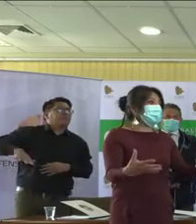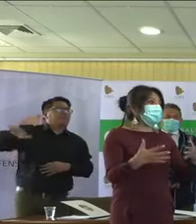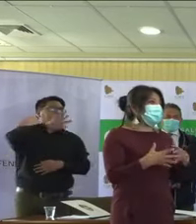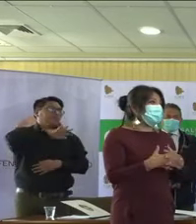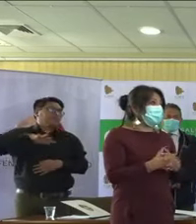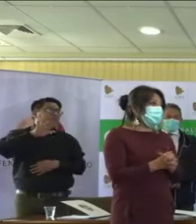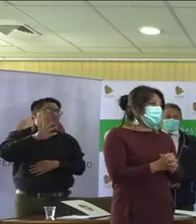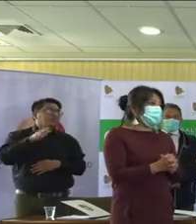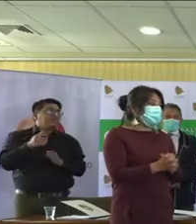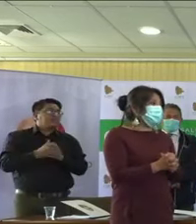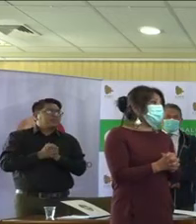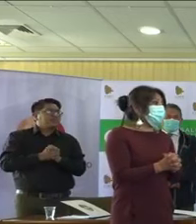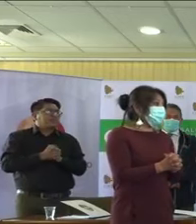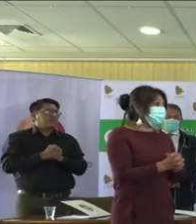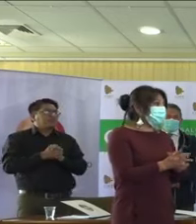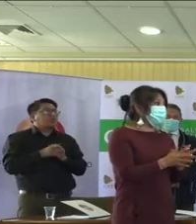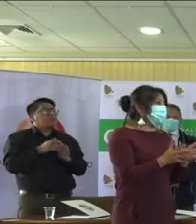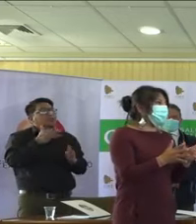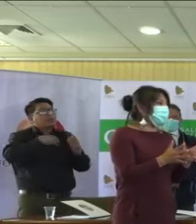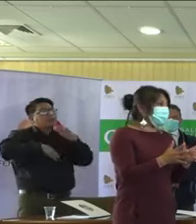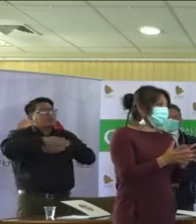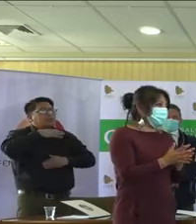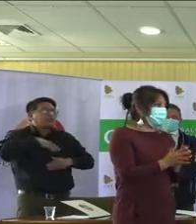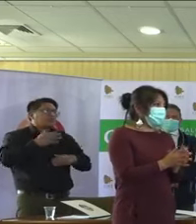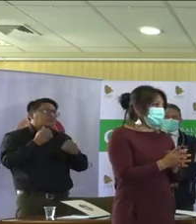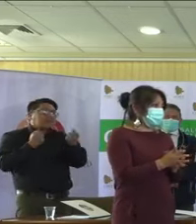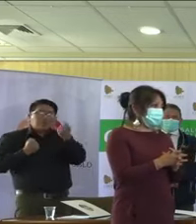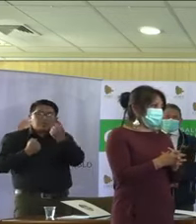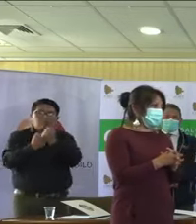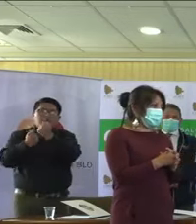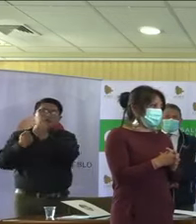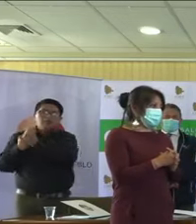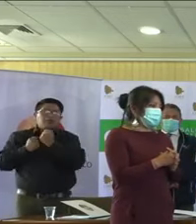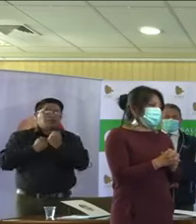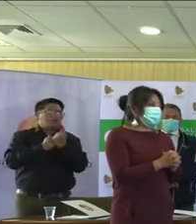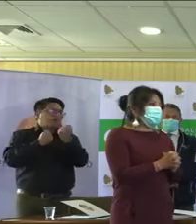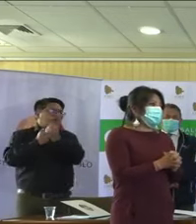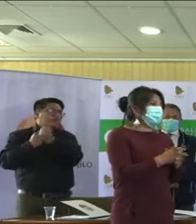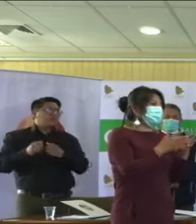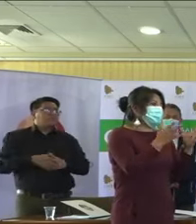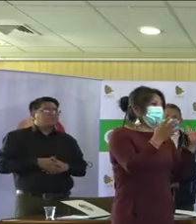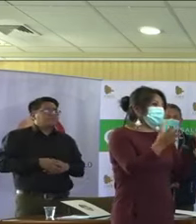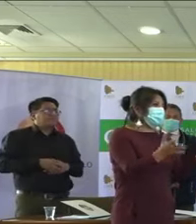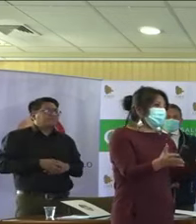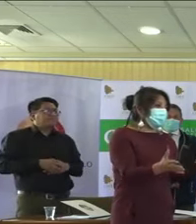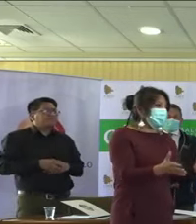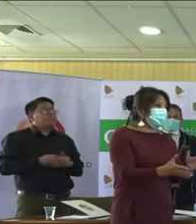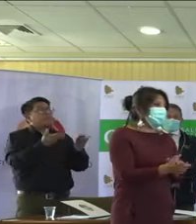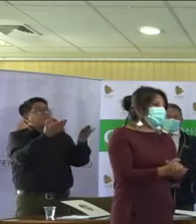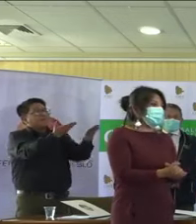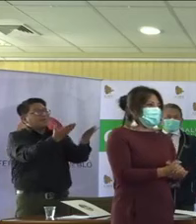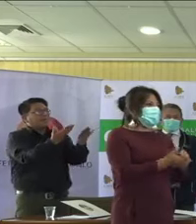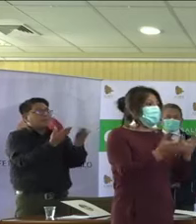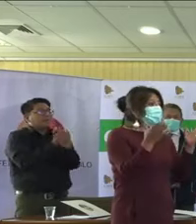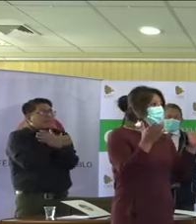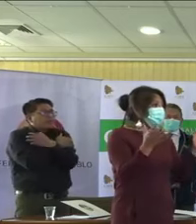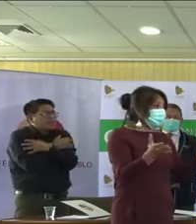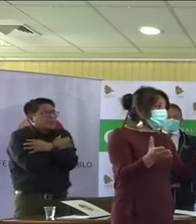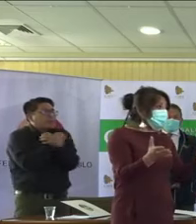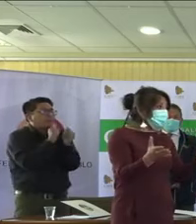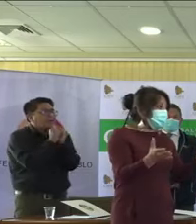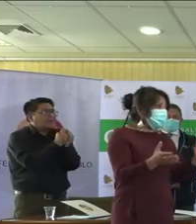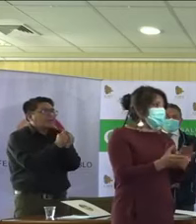personas que acuden deseosas de una colaboración por parte de nosotros. Así que, queridas compañeras,